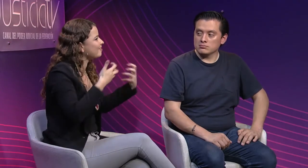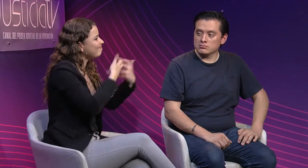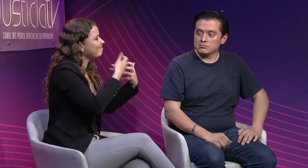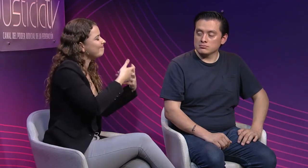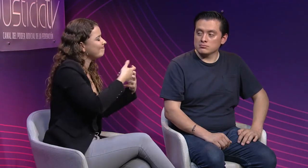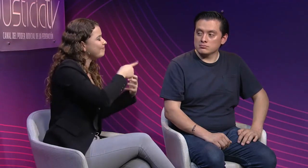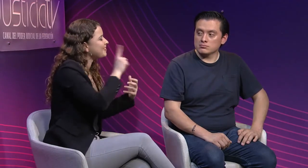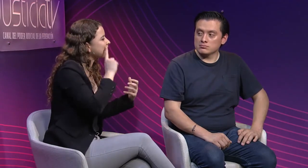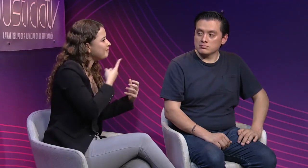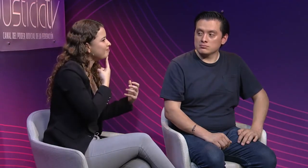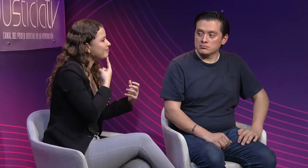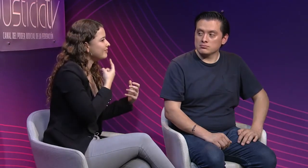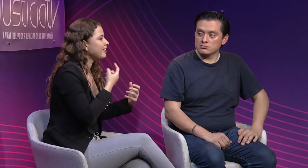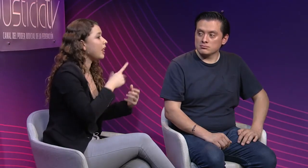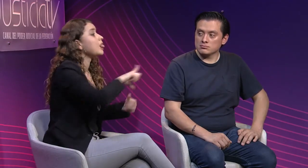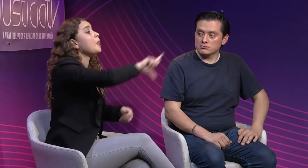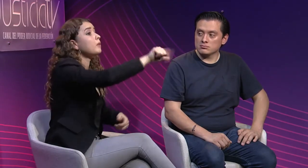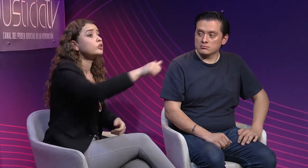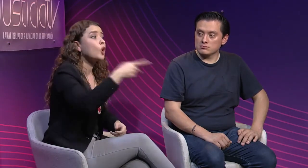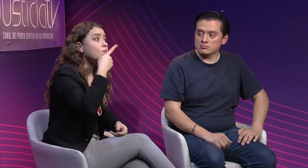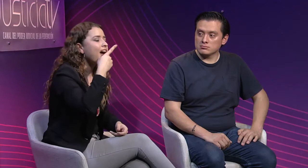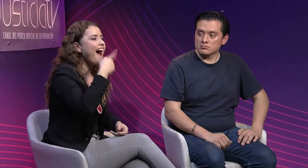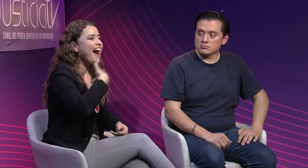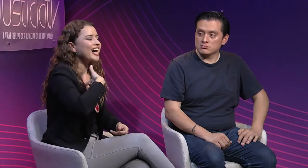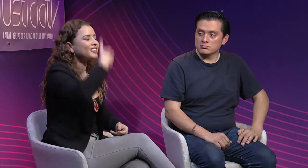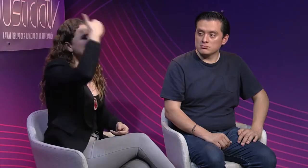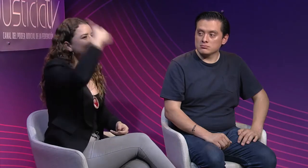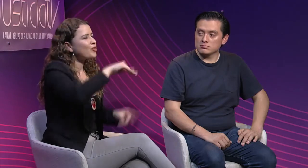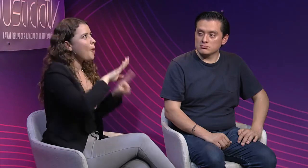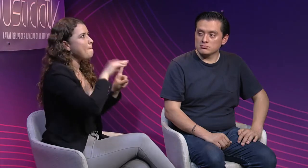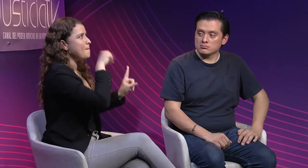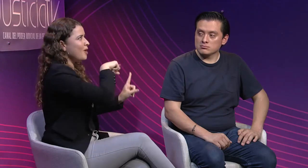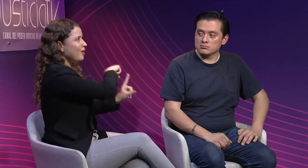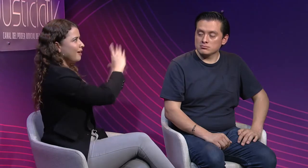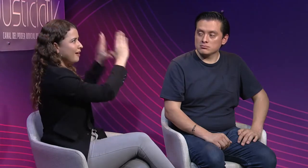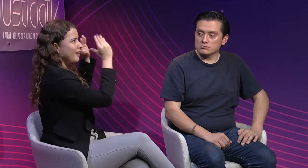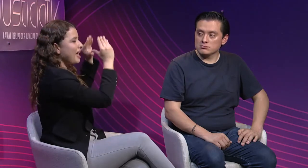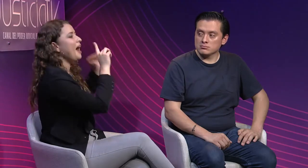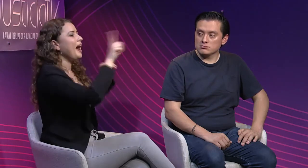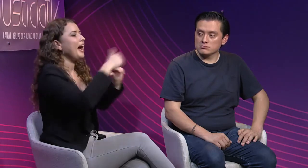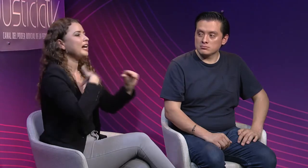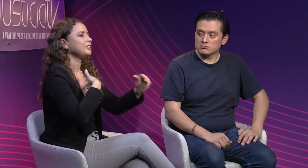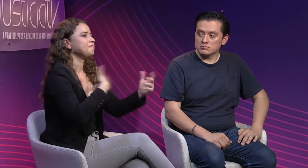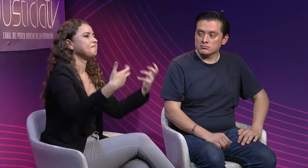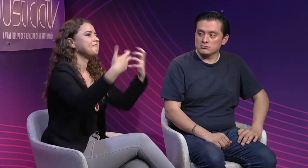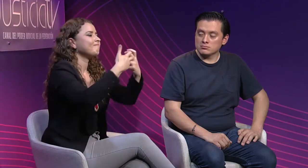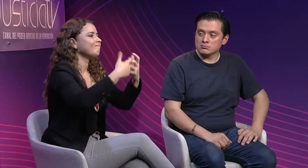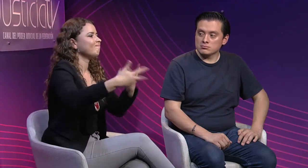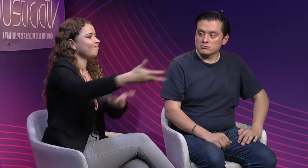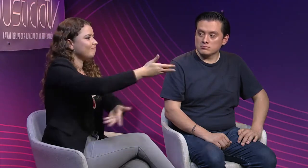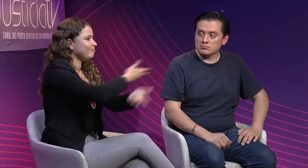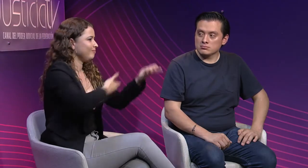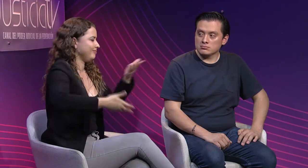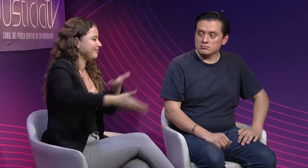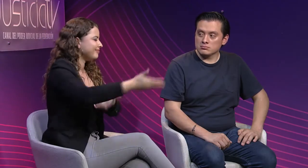de sordo a sordo, cuando estamos enseñando acerca de la fotografía, aprenden mucho mejor, ¿no? A veces decimos, bueno, lo